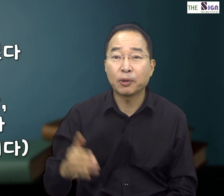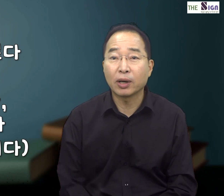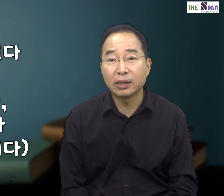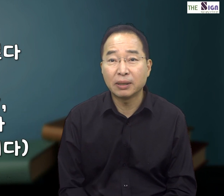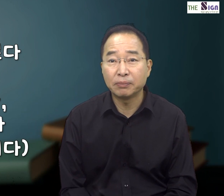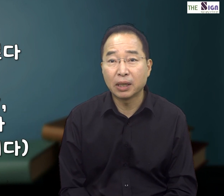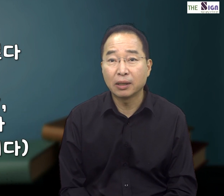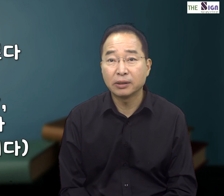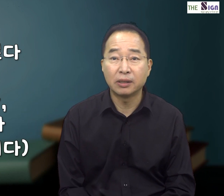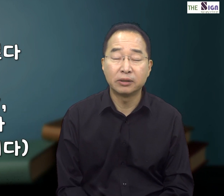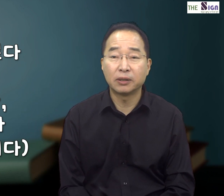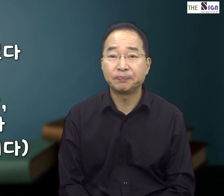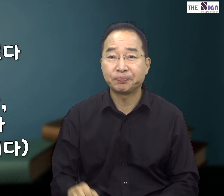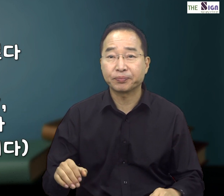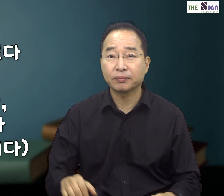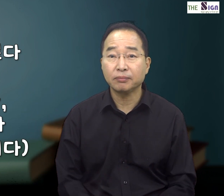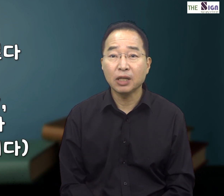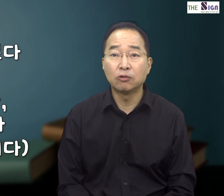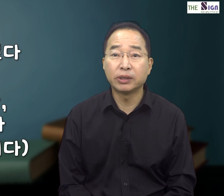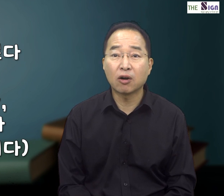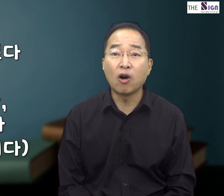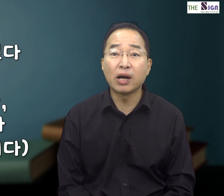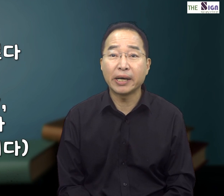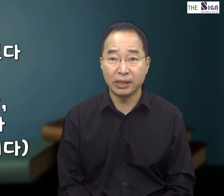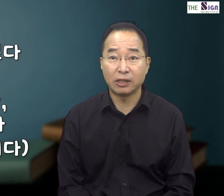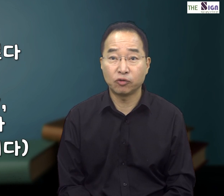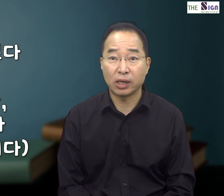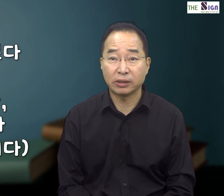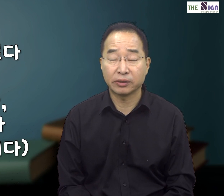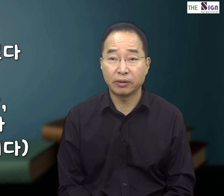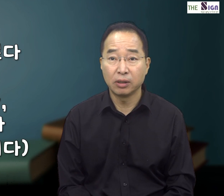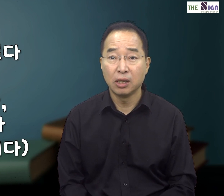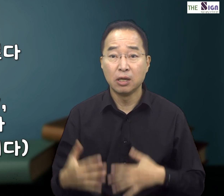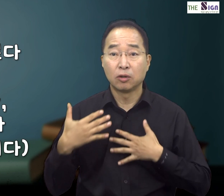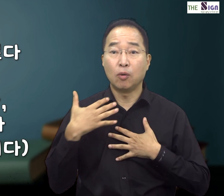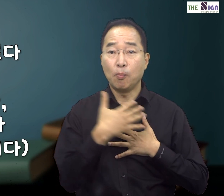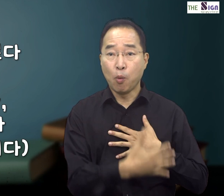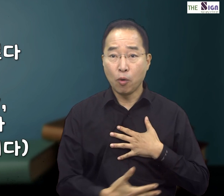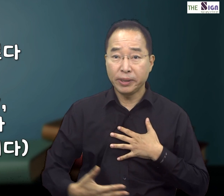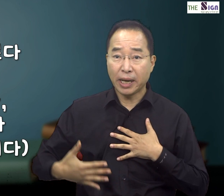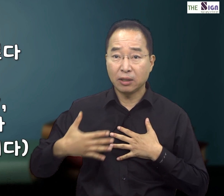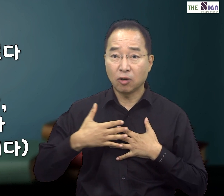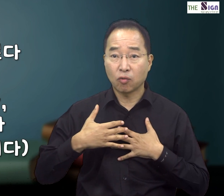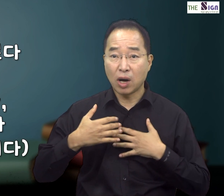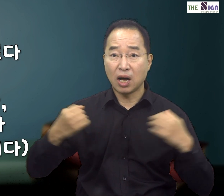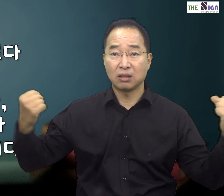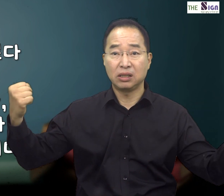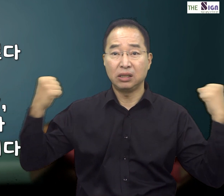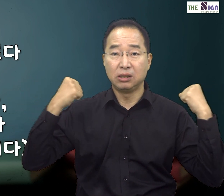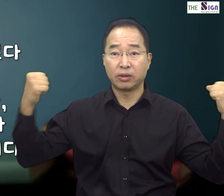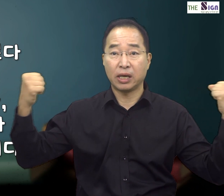변화가 됩니다. 예를 들어 우리가 건강이라는 수화가 있어요. 그 몸이라는 것과 이렇게 하죠.